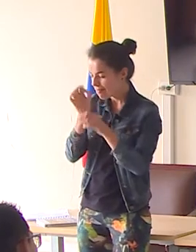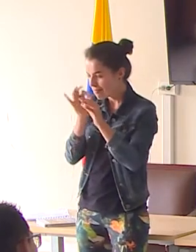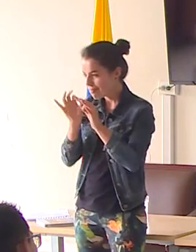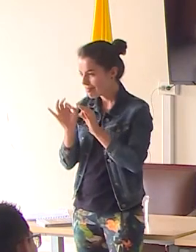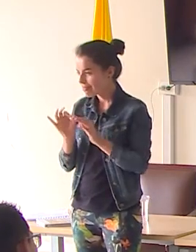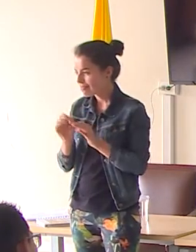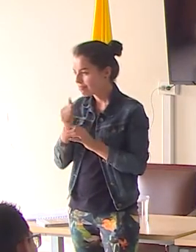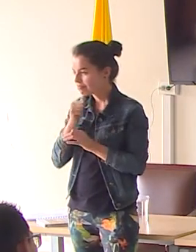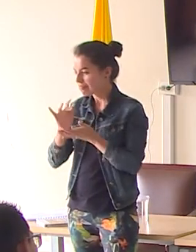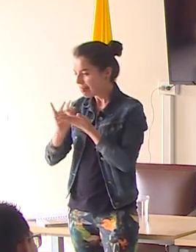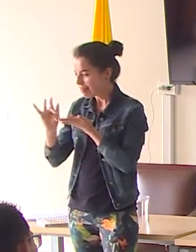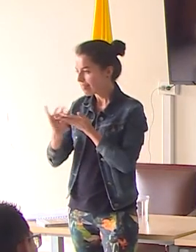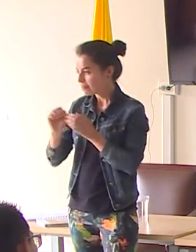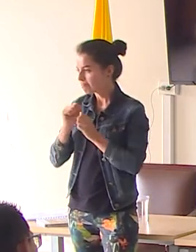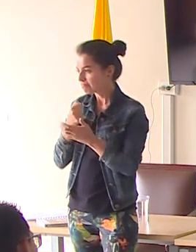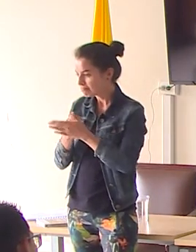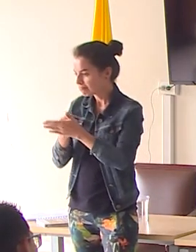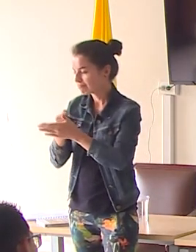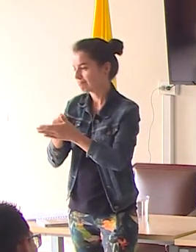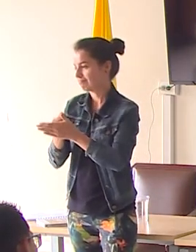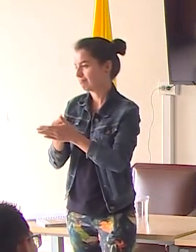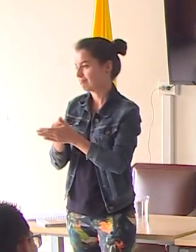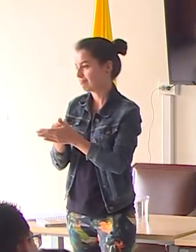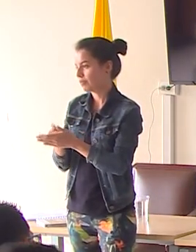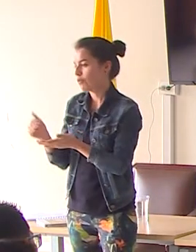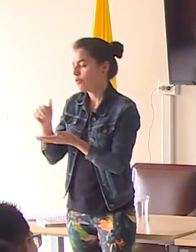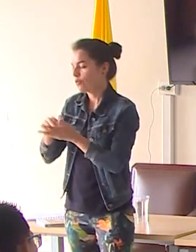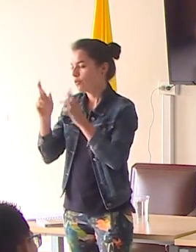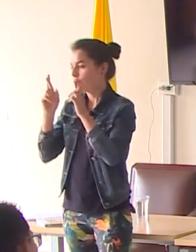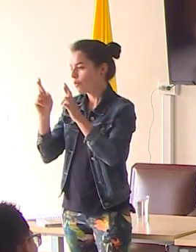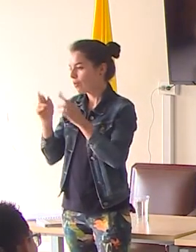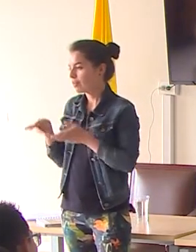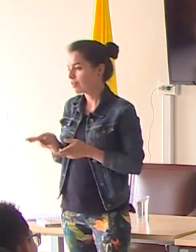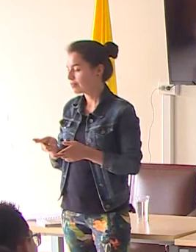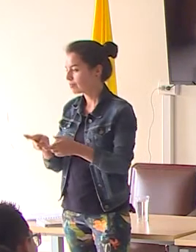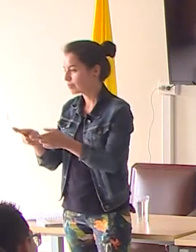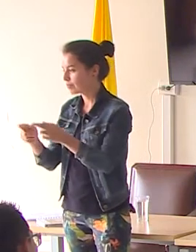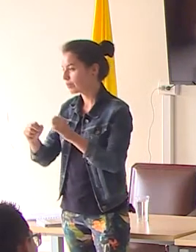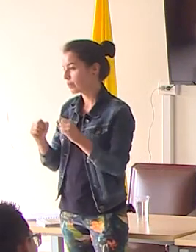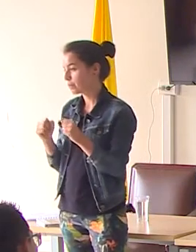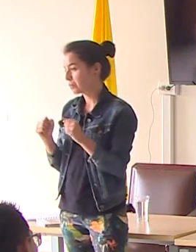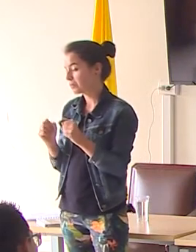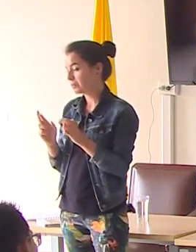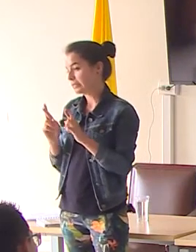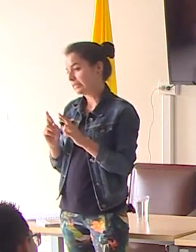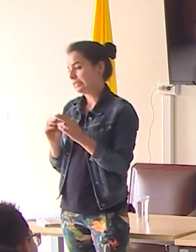otra vez digamos el río bogotá en términos ambientalmente decentes